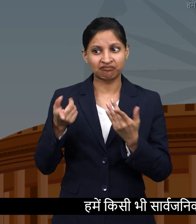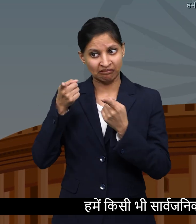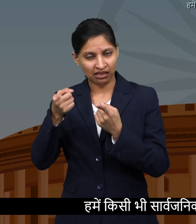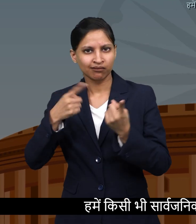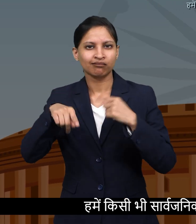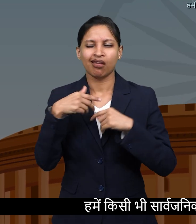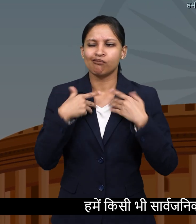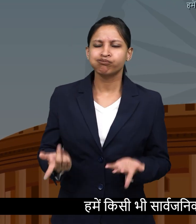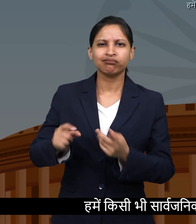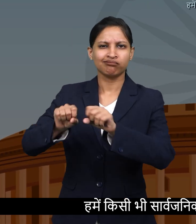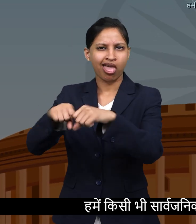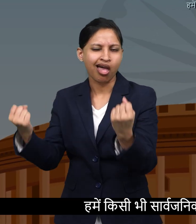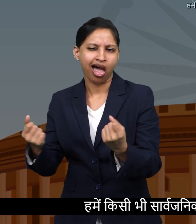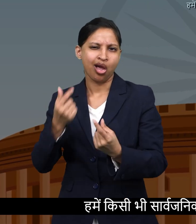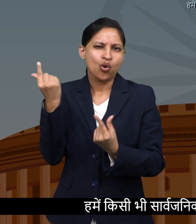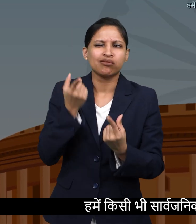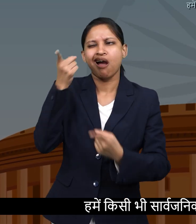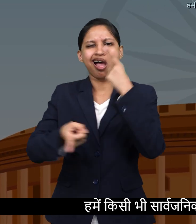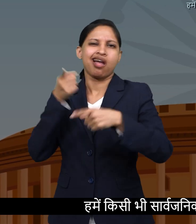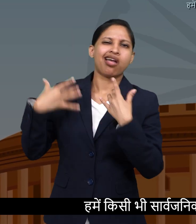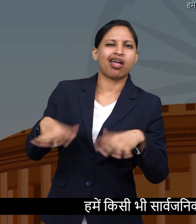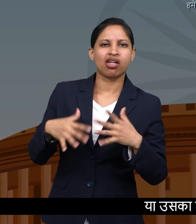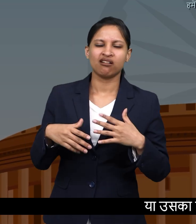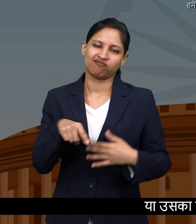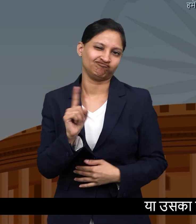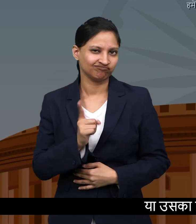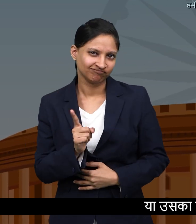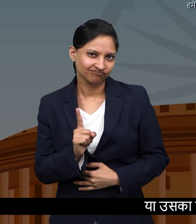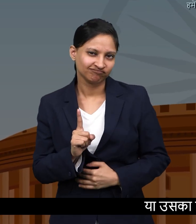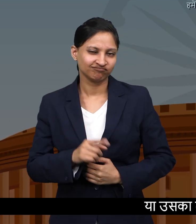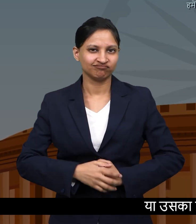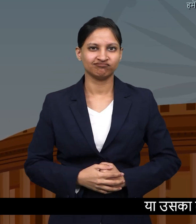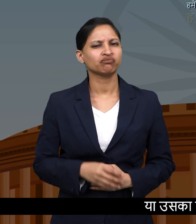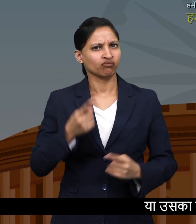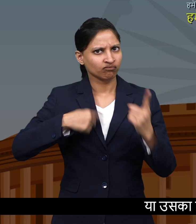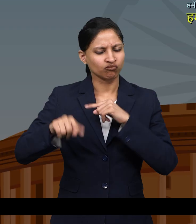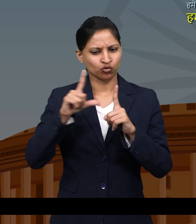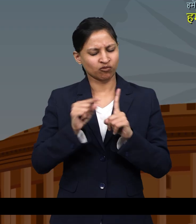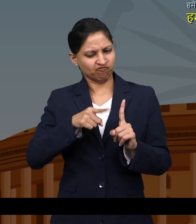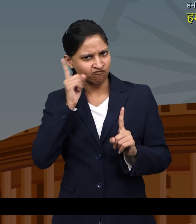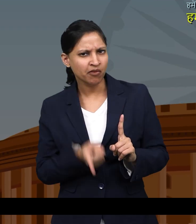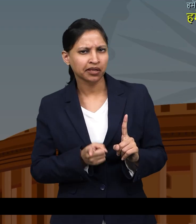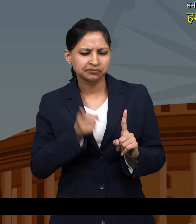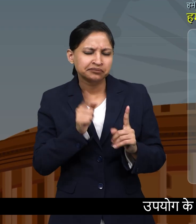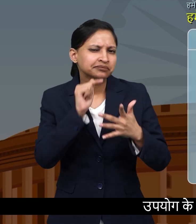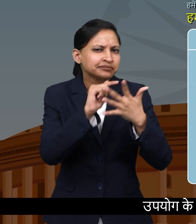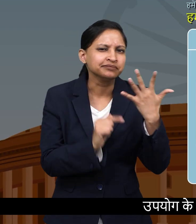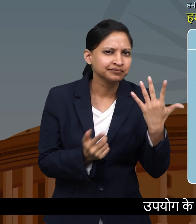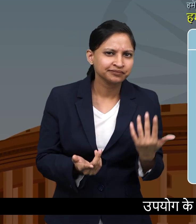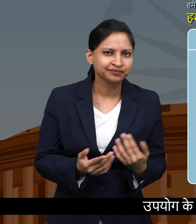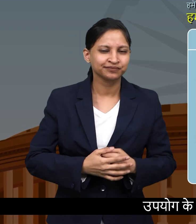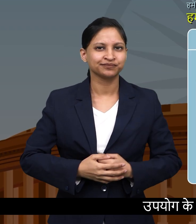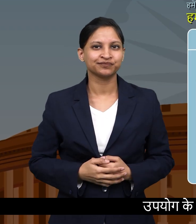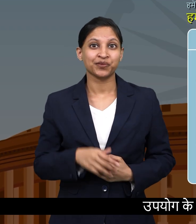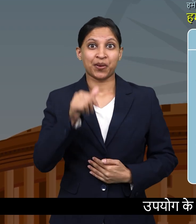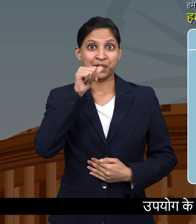हमें किसी भी सार्वजनिक संपत्ति को नुकसान नहीं पहुंचाना चाहिए या उसका दुरुपयोग नहीं करना चाहिए। हमें चाहिए उपयोग के